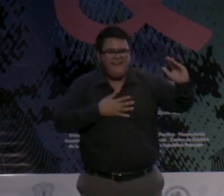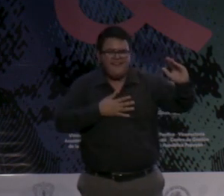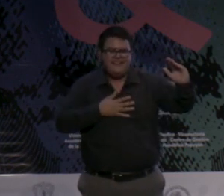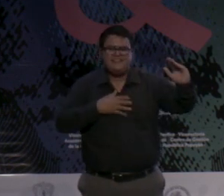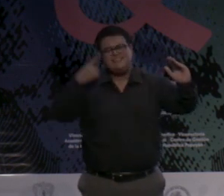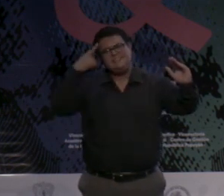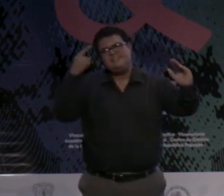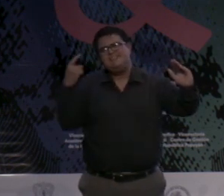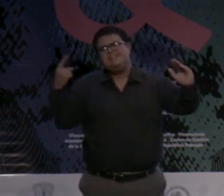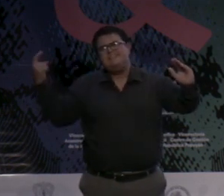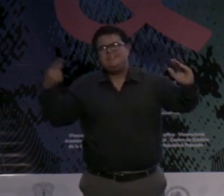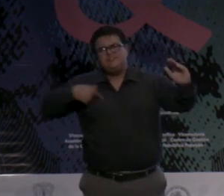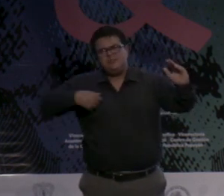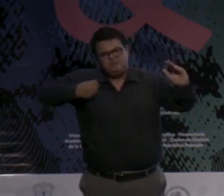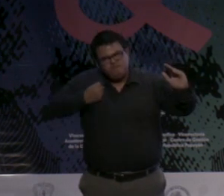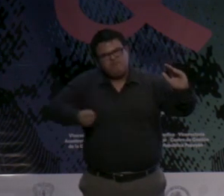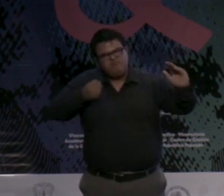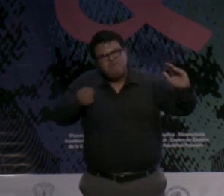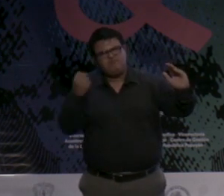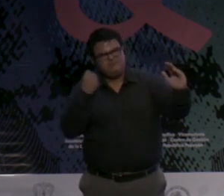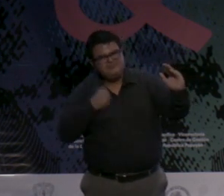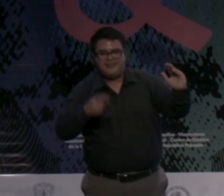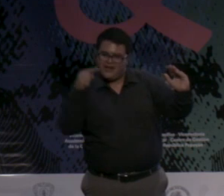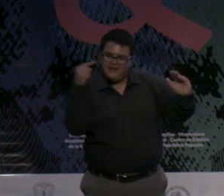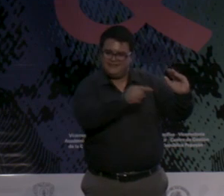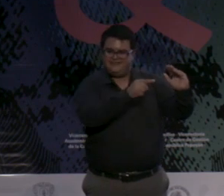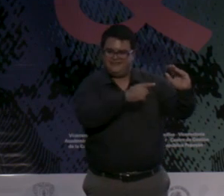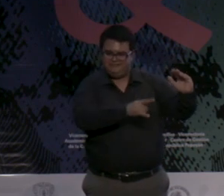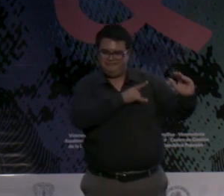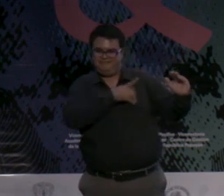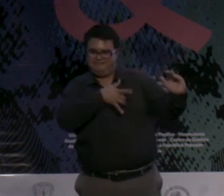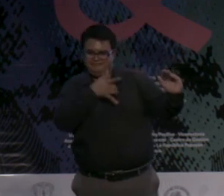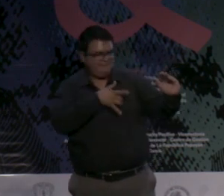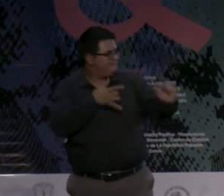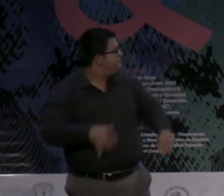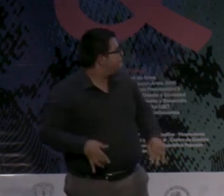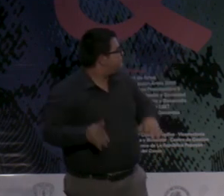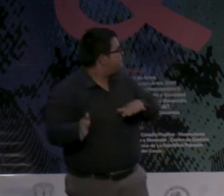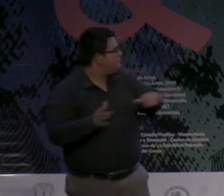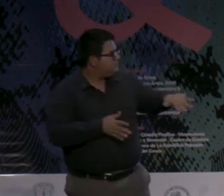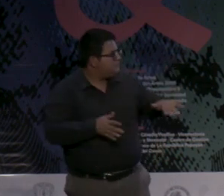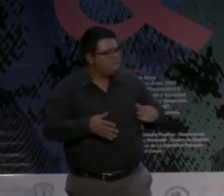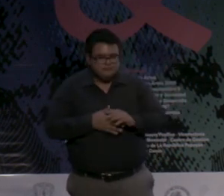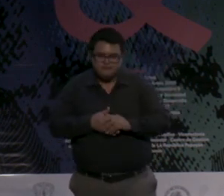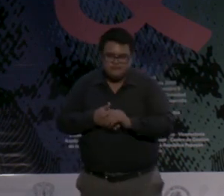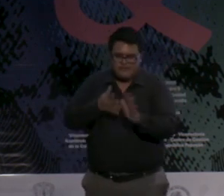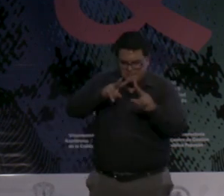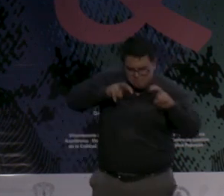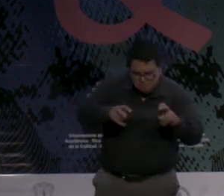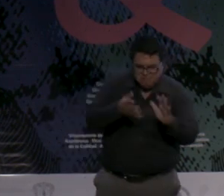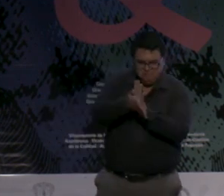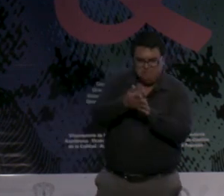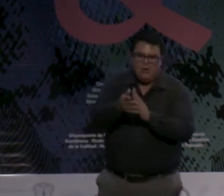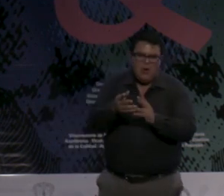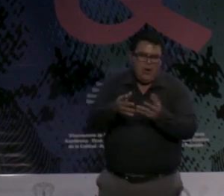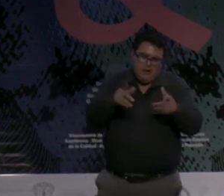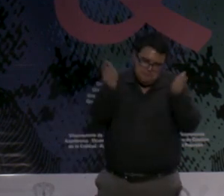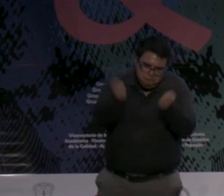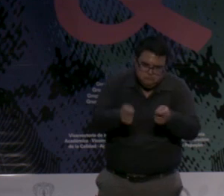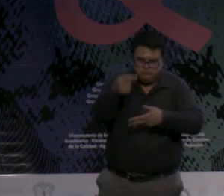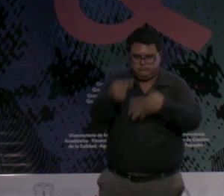armonía ideal de Occidente, pues vuelve y se presenta en la autoconstrucción como la relación mi cuerpo y mi espacio. Cuando miro mi casa, es el